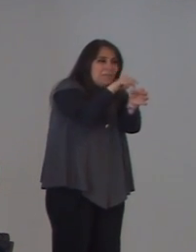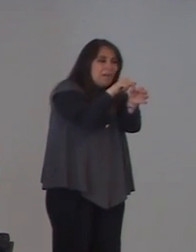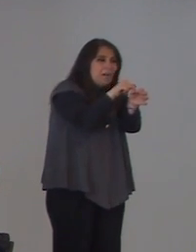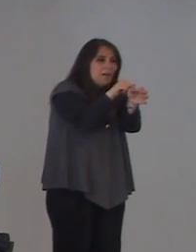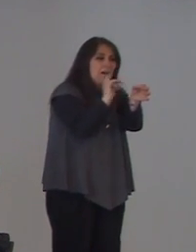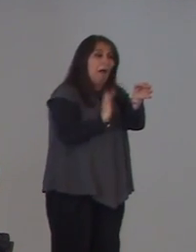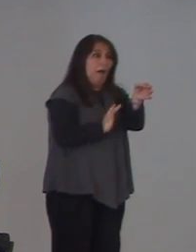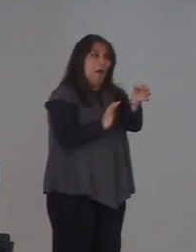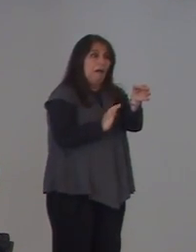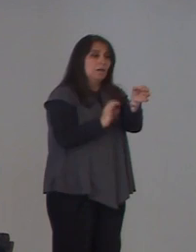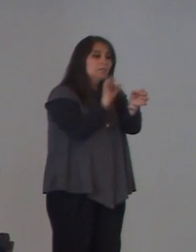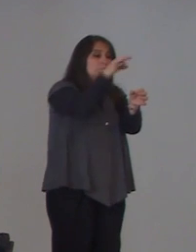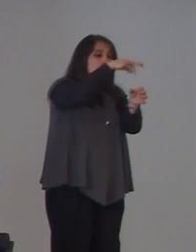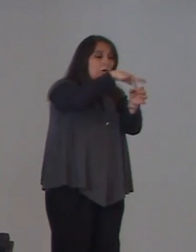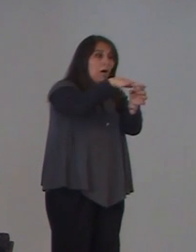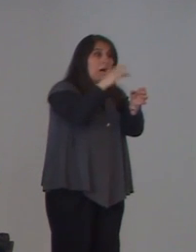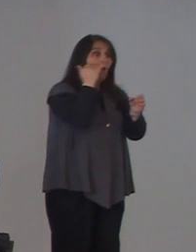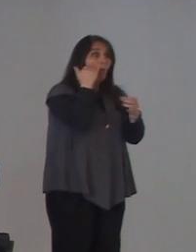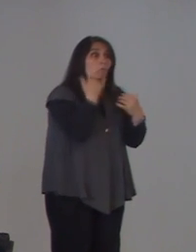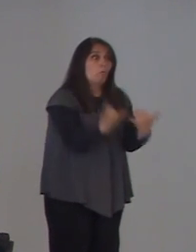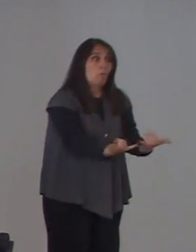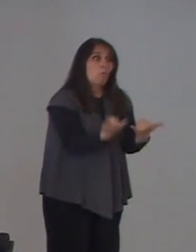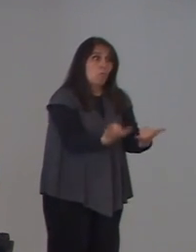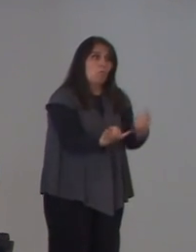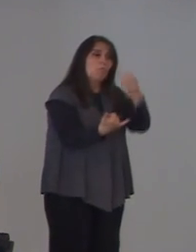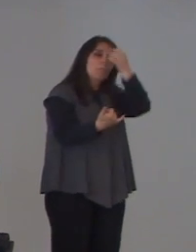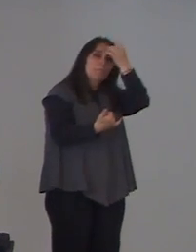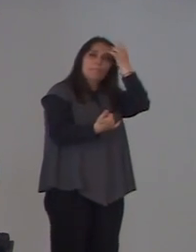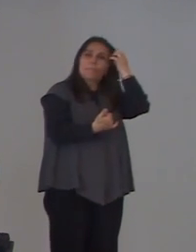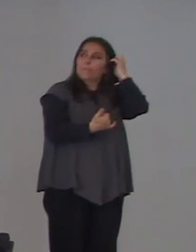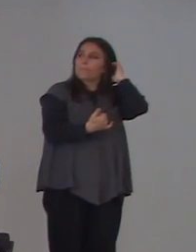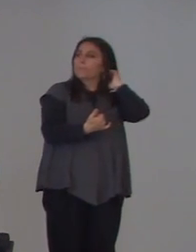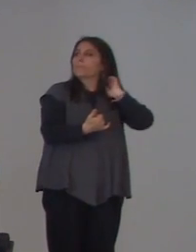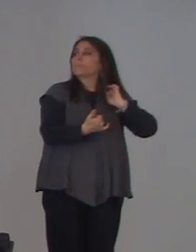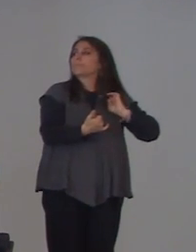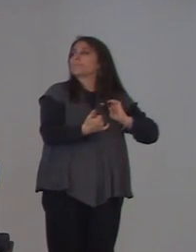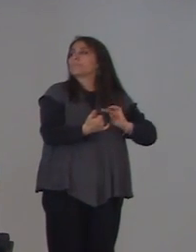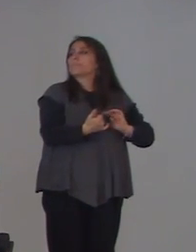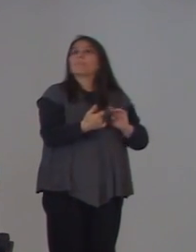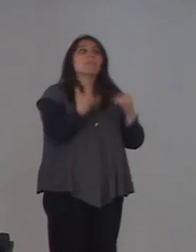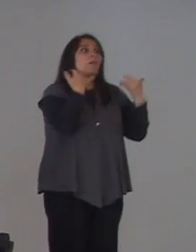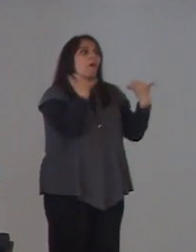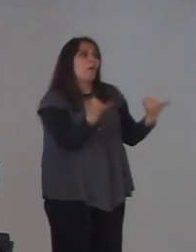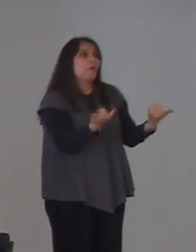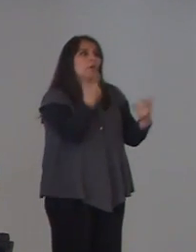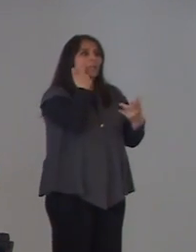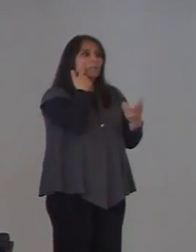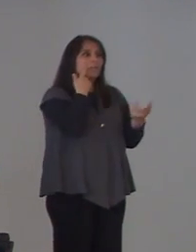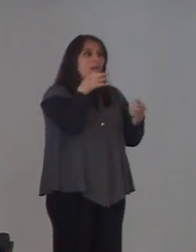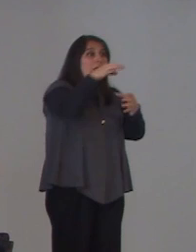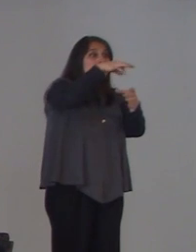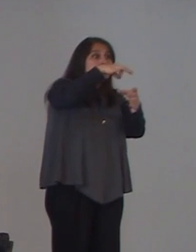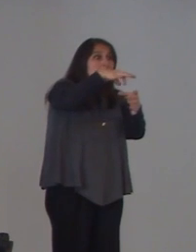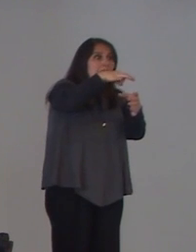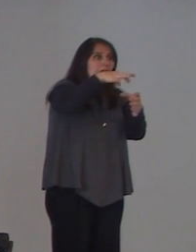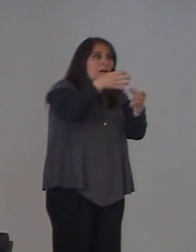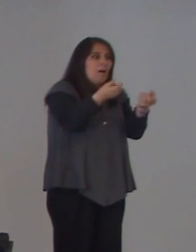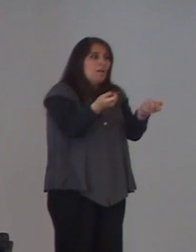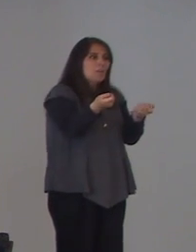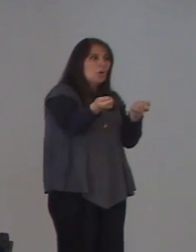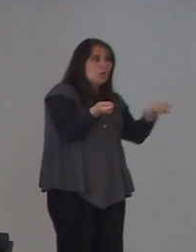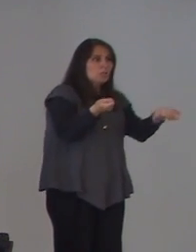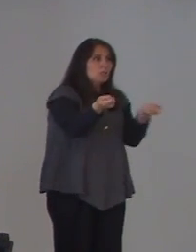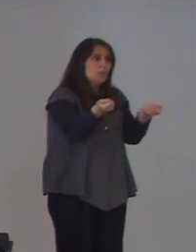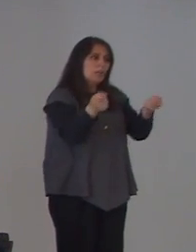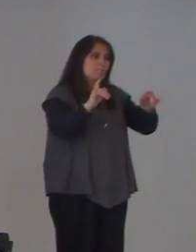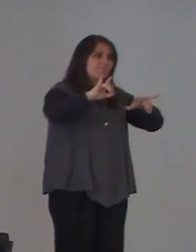la semilla, como la de ahora, la de Monsanto, es controlada, manipulada, pues si nuestros